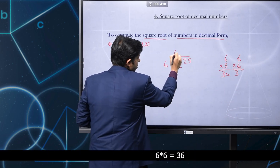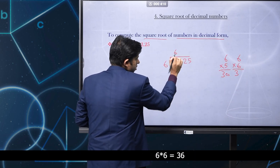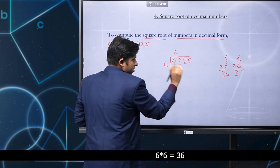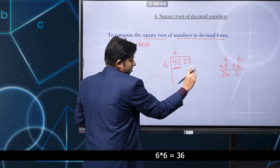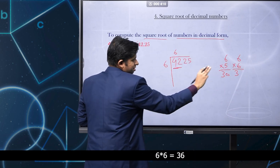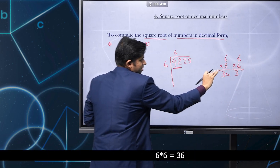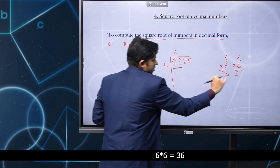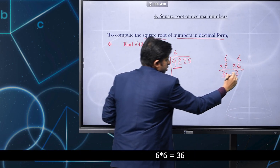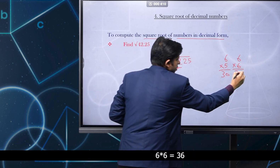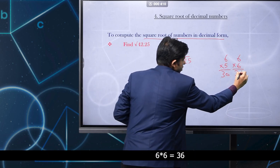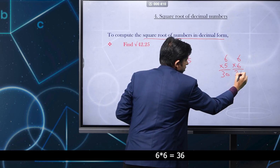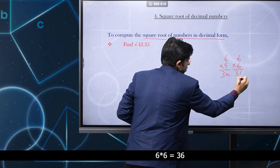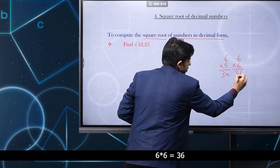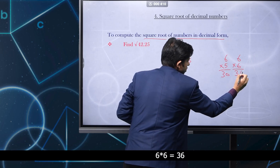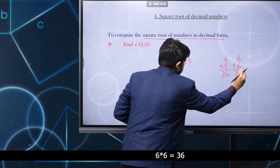6 गुणिले 6 बरोबर 36